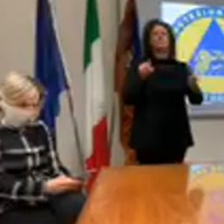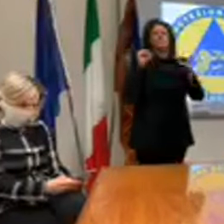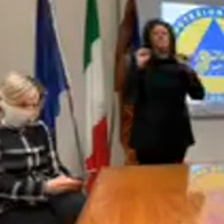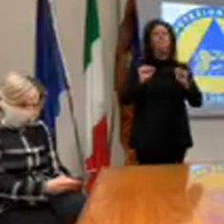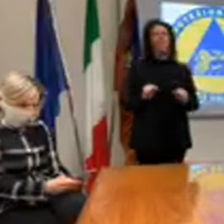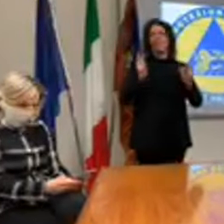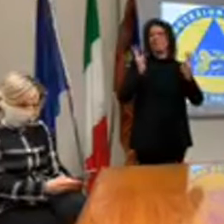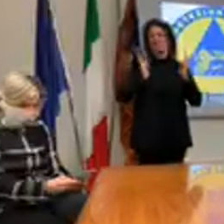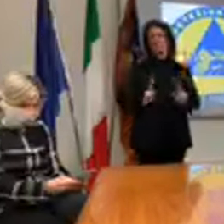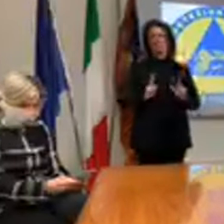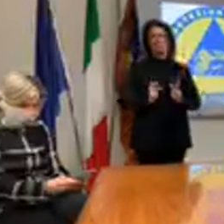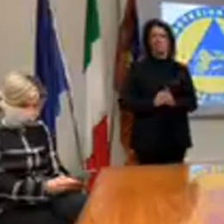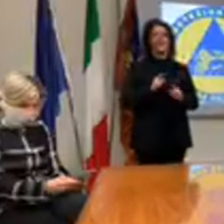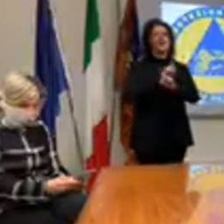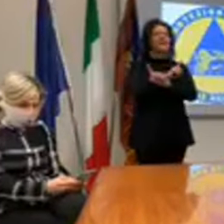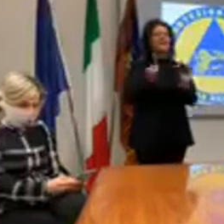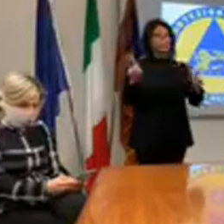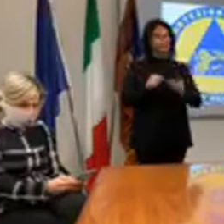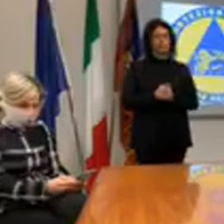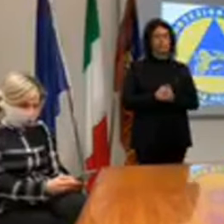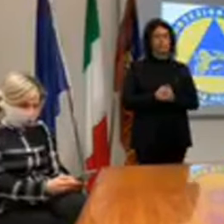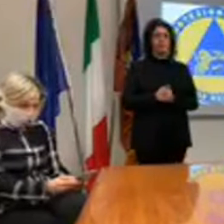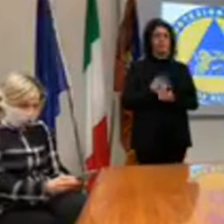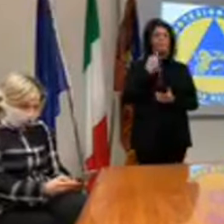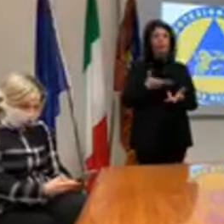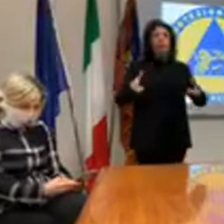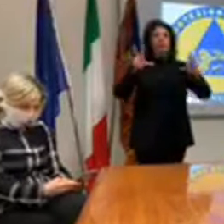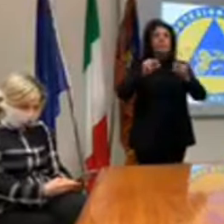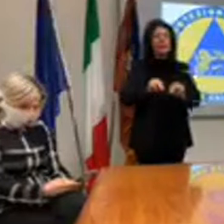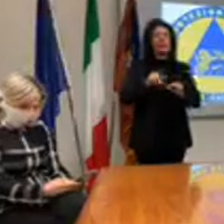che ognuno di noi rispetti le regole. Il